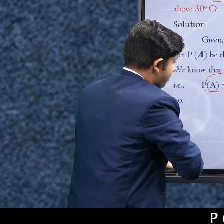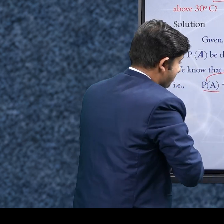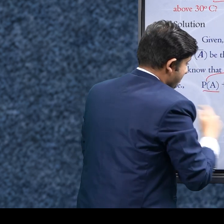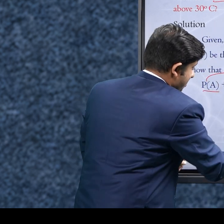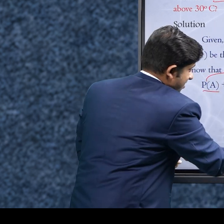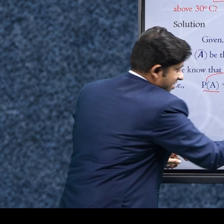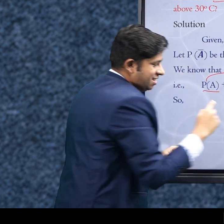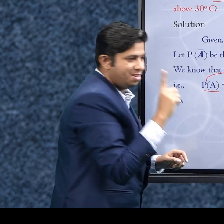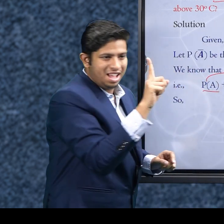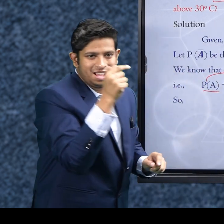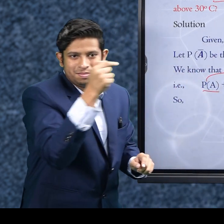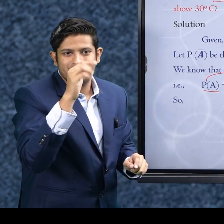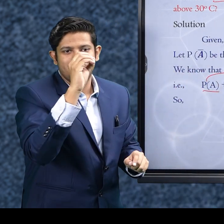P of A is equal to 0.6.